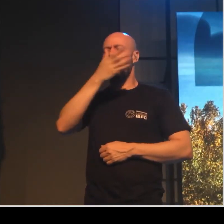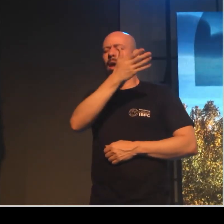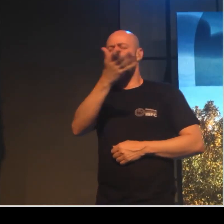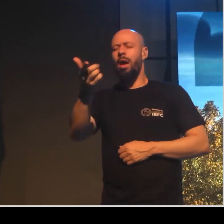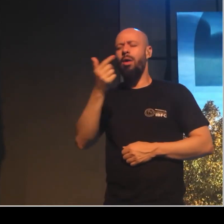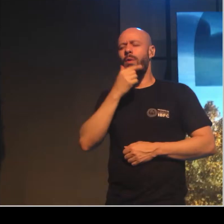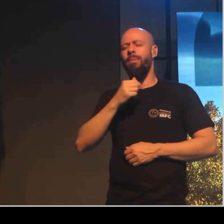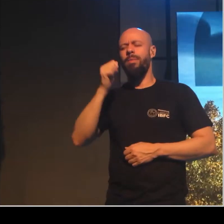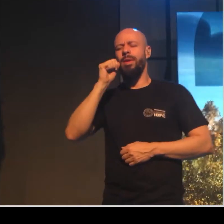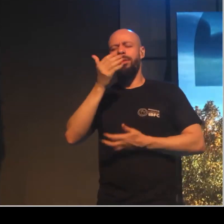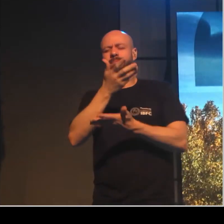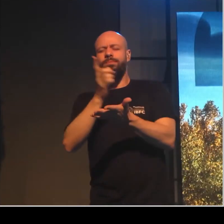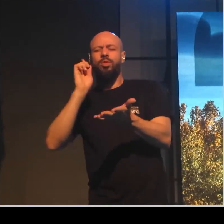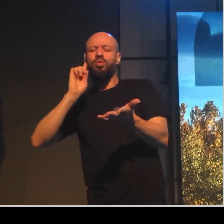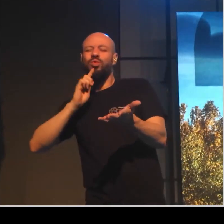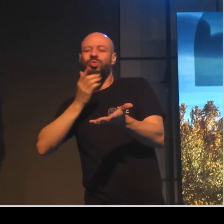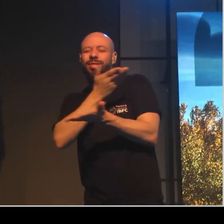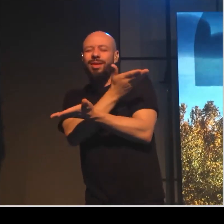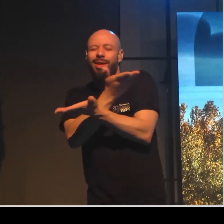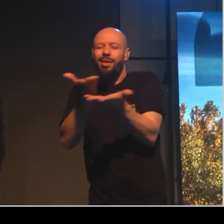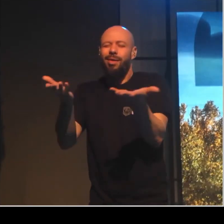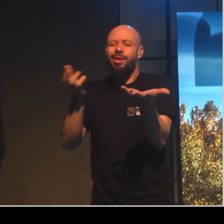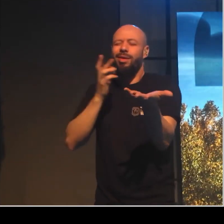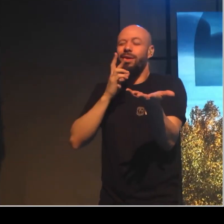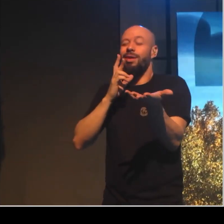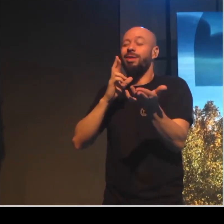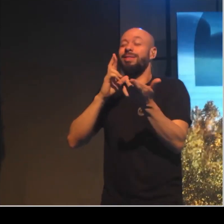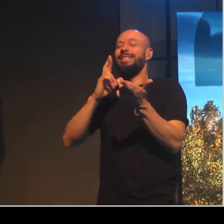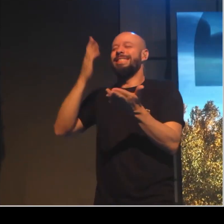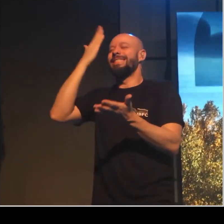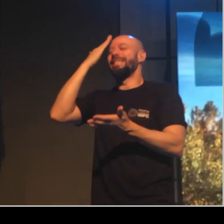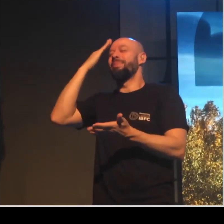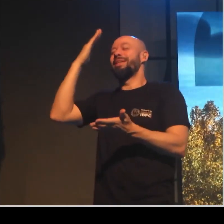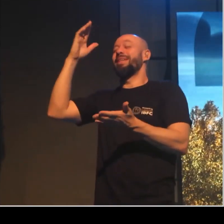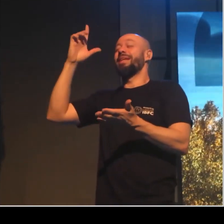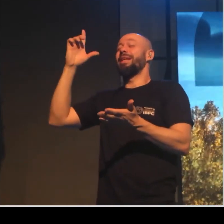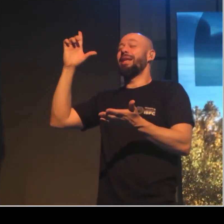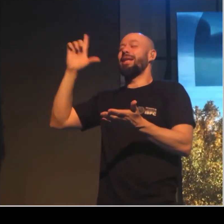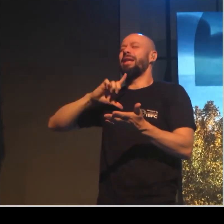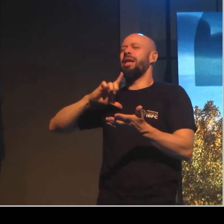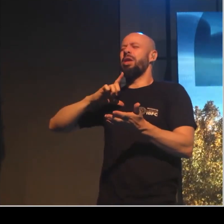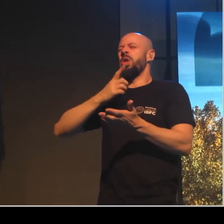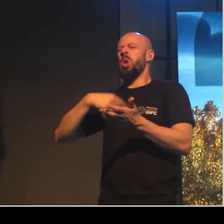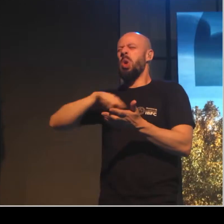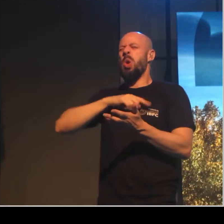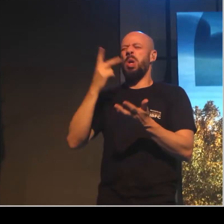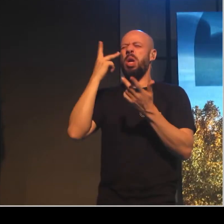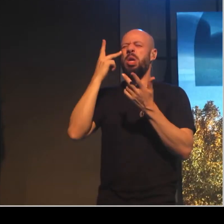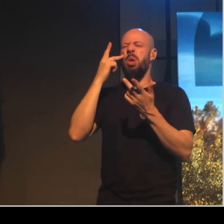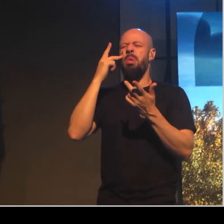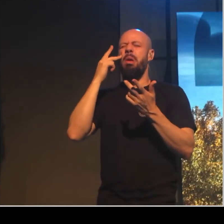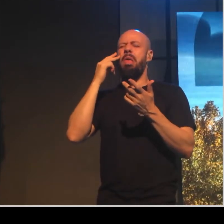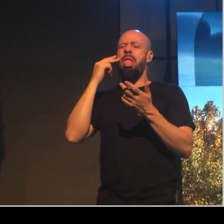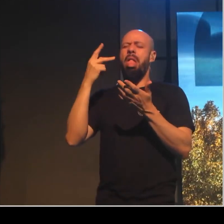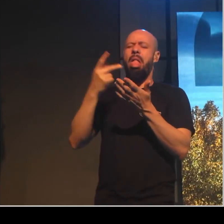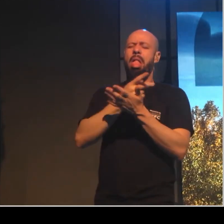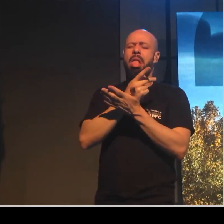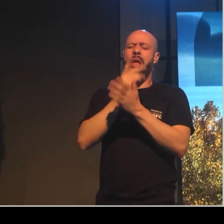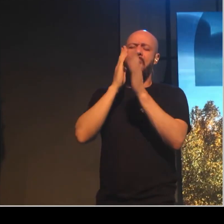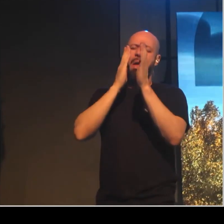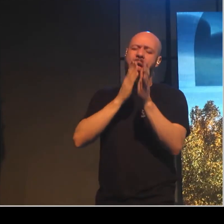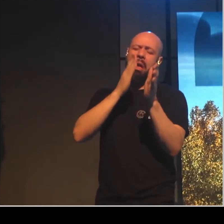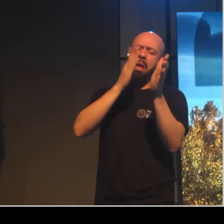filhas. Nós reconhecemos que existe em nós uma tendência, uma inclinação, uma disposição a